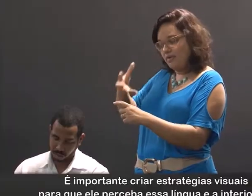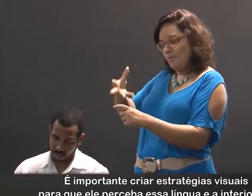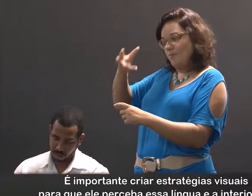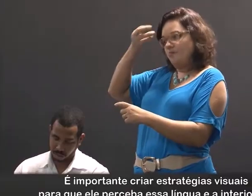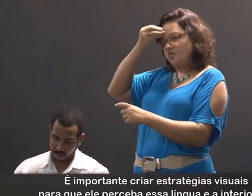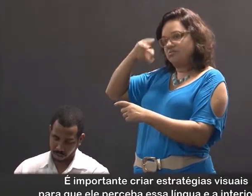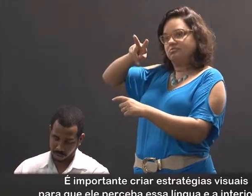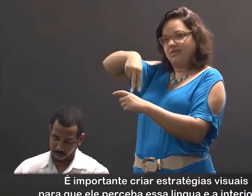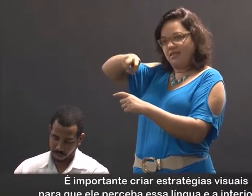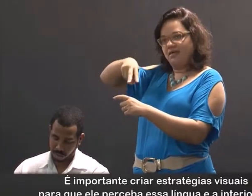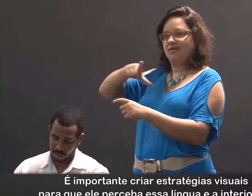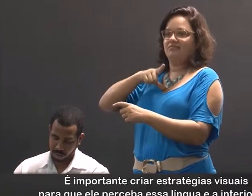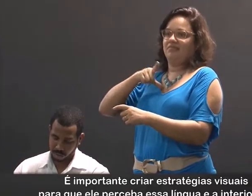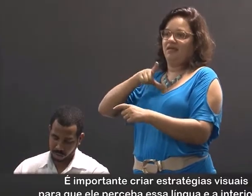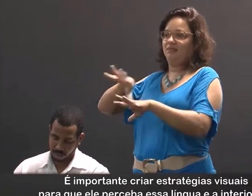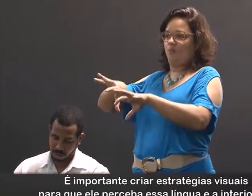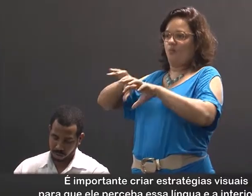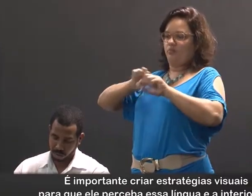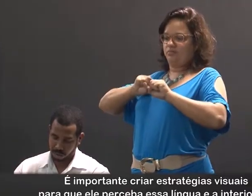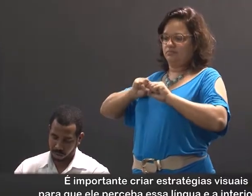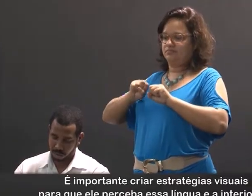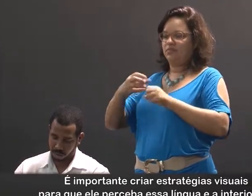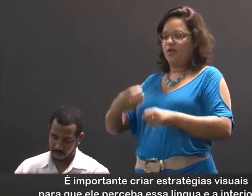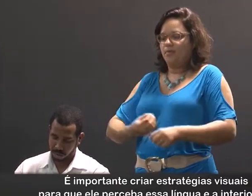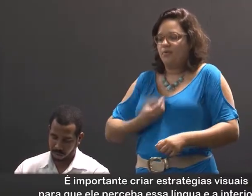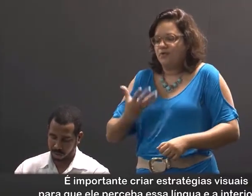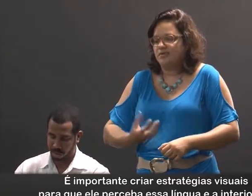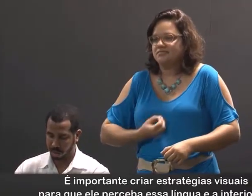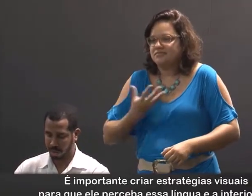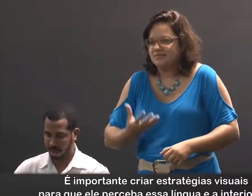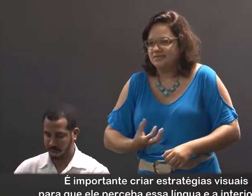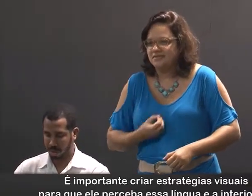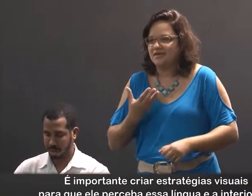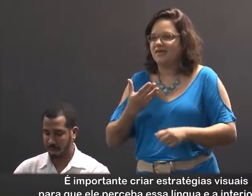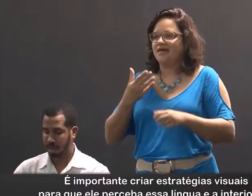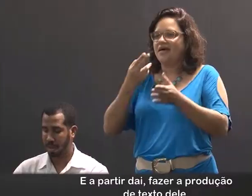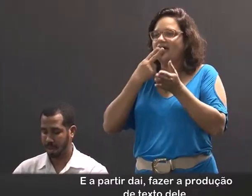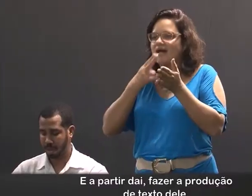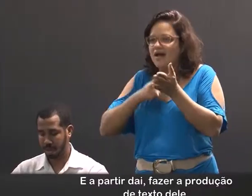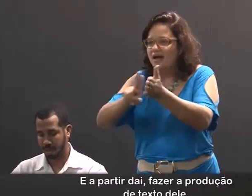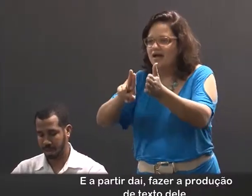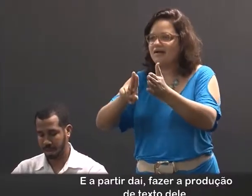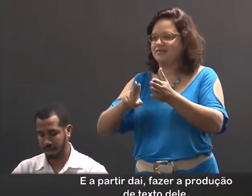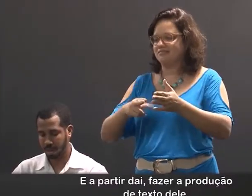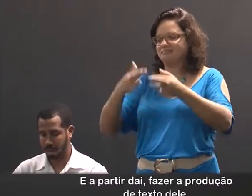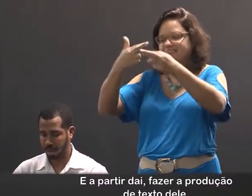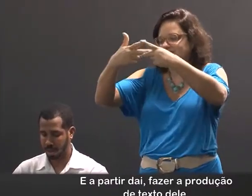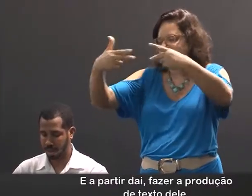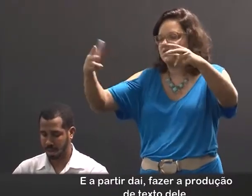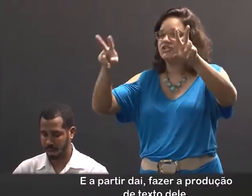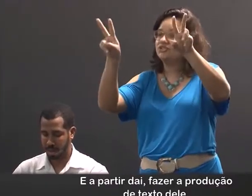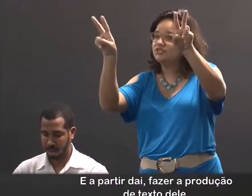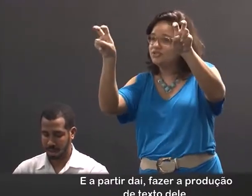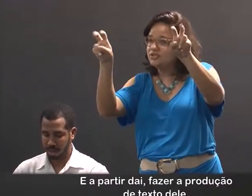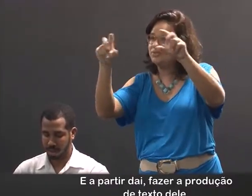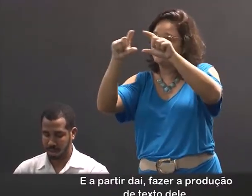estratégias visuais para que ele venha perceber essa língua e interiorizar. E a partir disso, fazer a produção de texto dele,